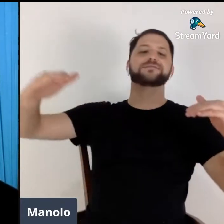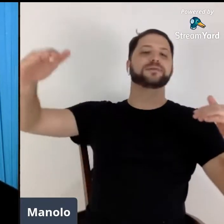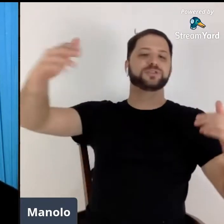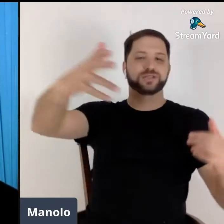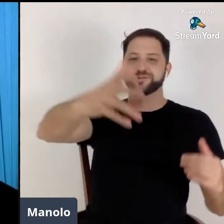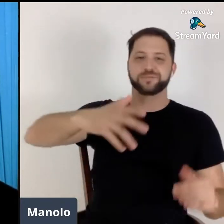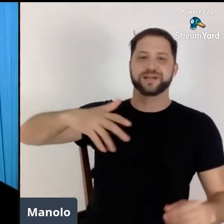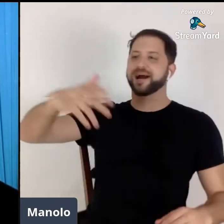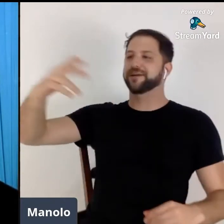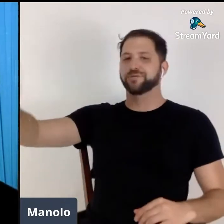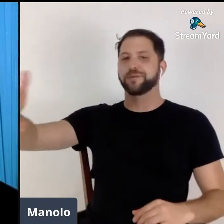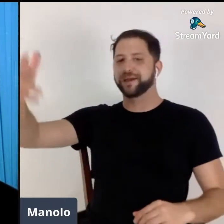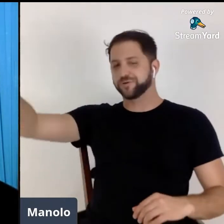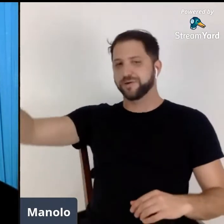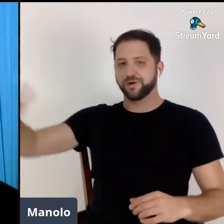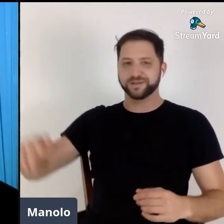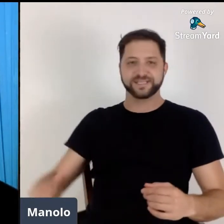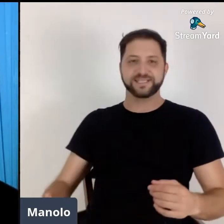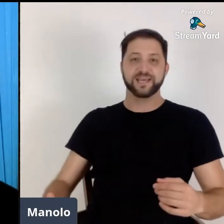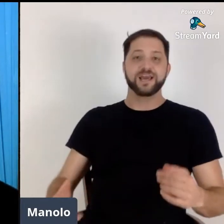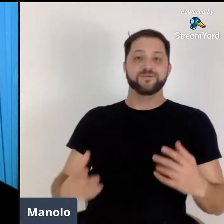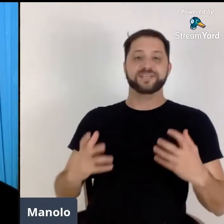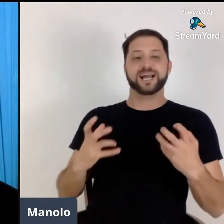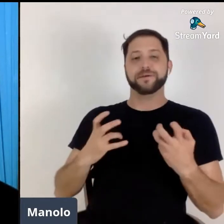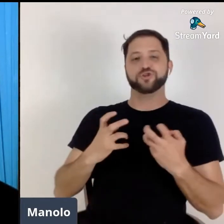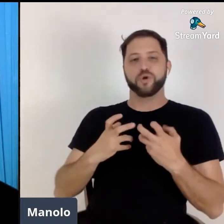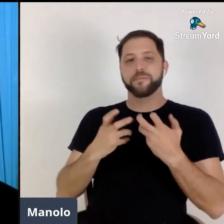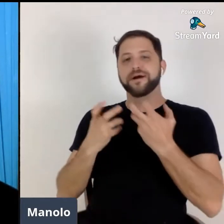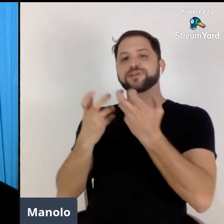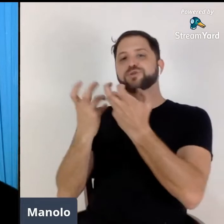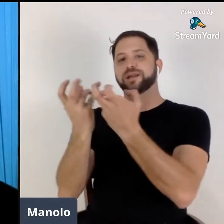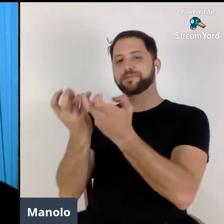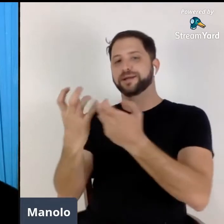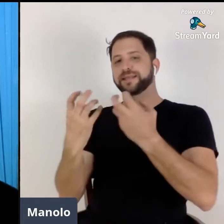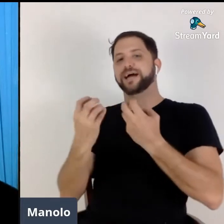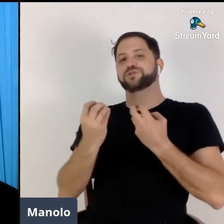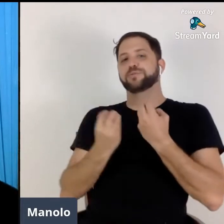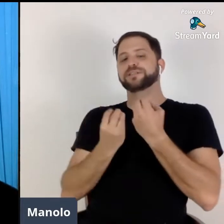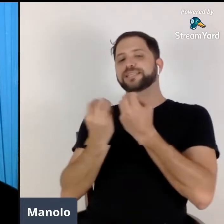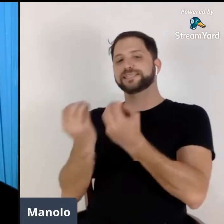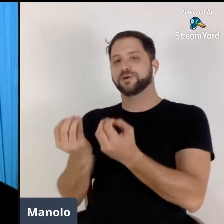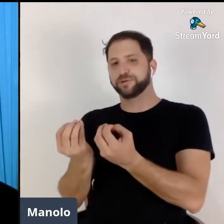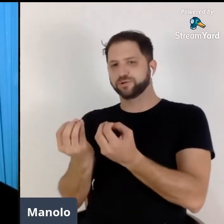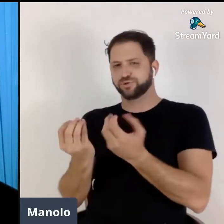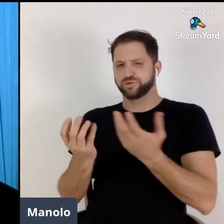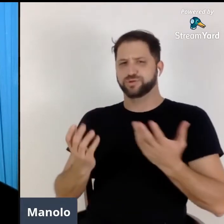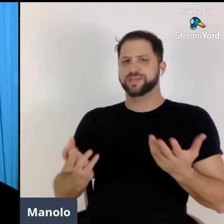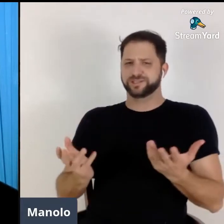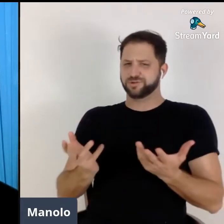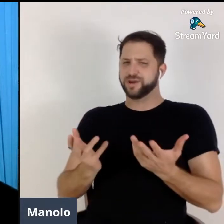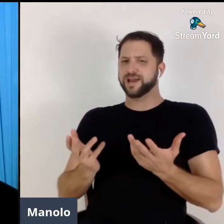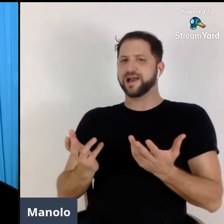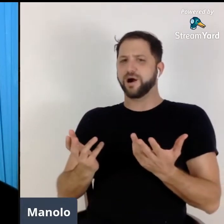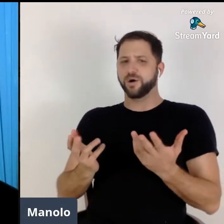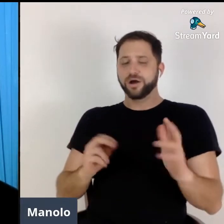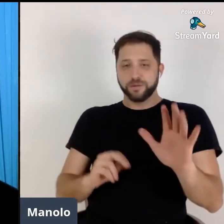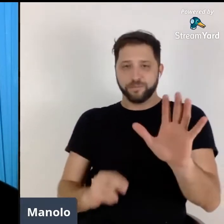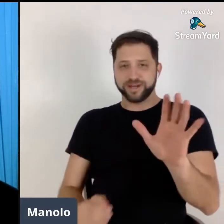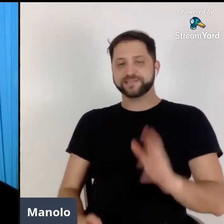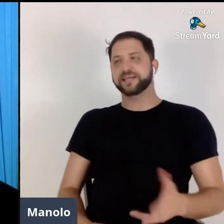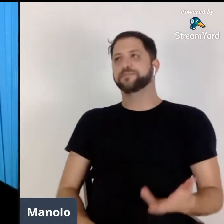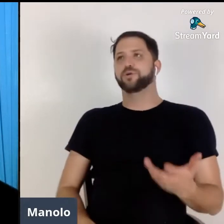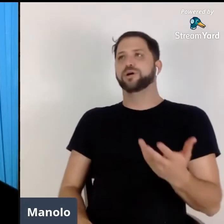até numa situação do mercado, no médico, alguma coisa assim. Você acaba tomando a liberdade, tomando decisão pelo surdo. Isso não é